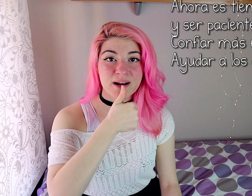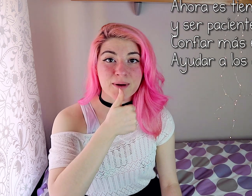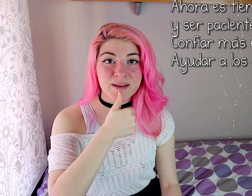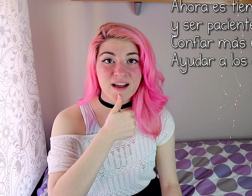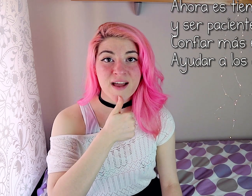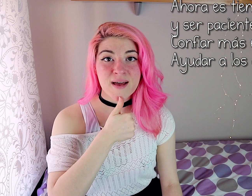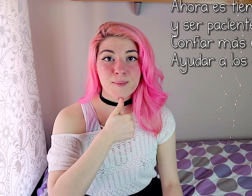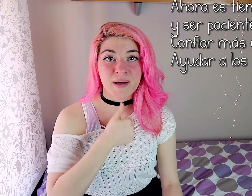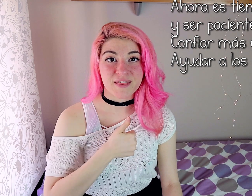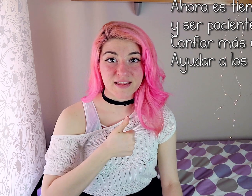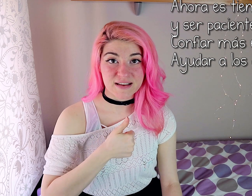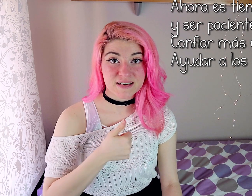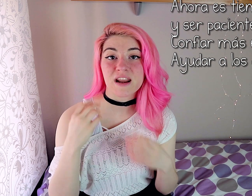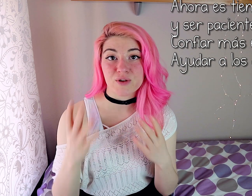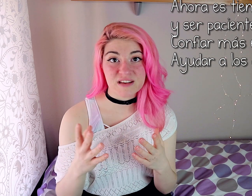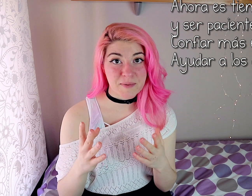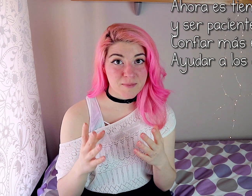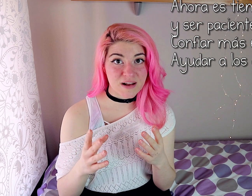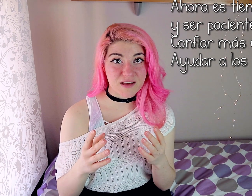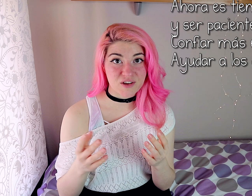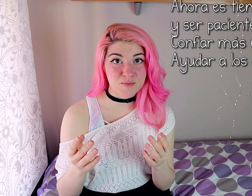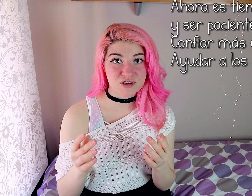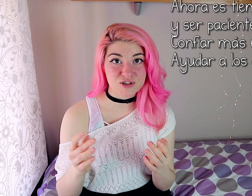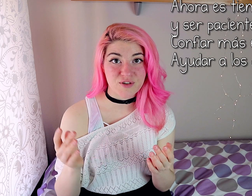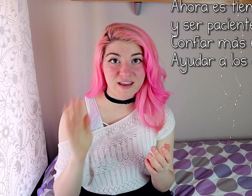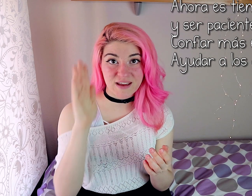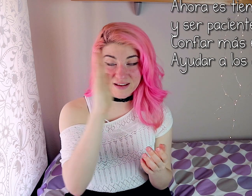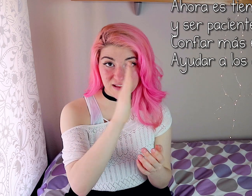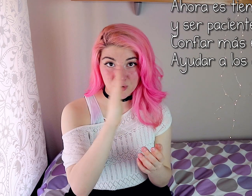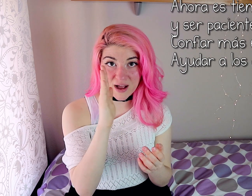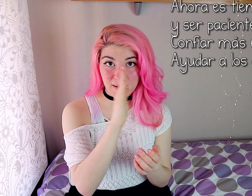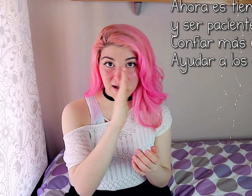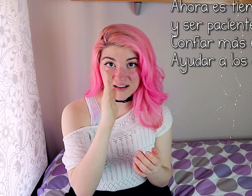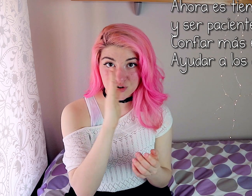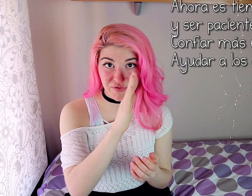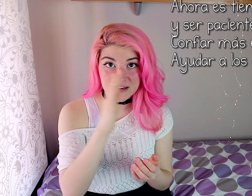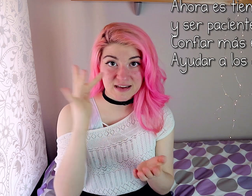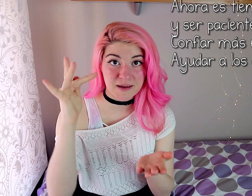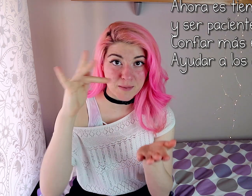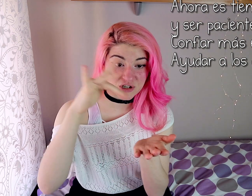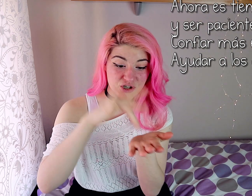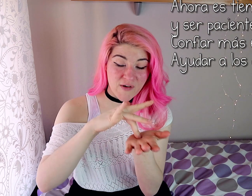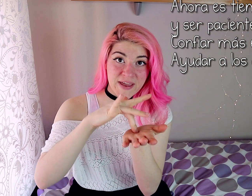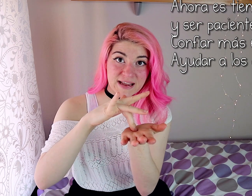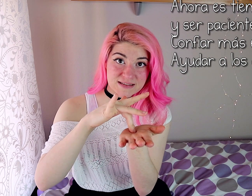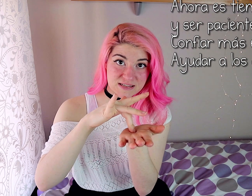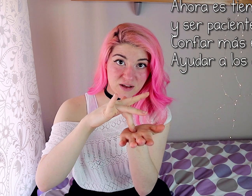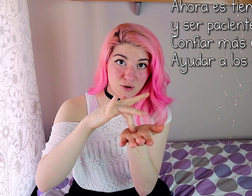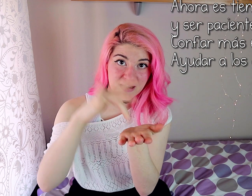sobre la barbilla, pacientes. Recordáis que al principio de la canción hemos hecho de... Que tocaba esconderse y habíamos hecho este signo, ¿vale?